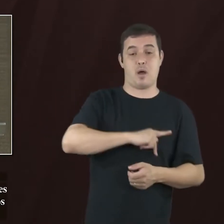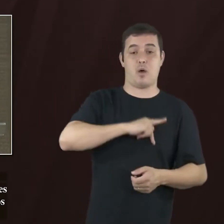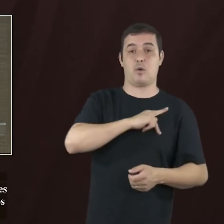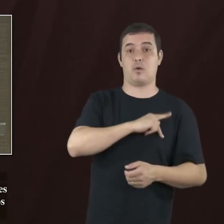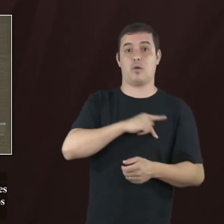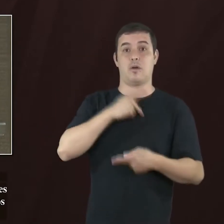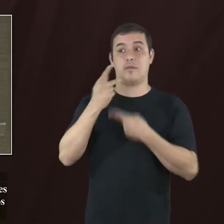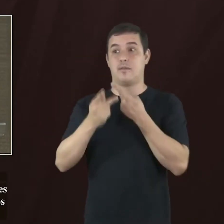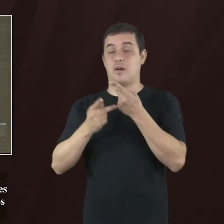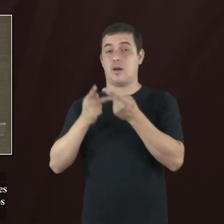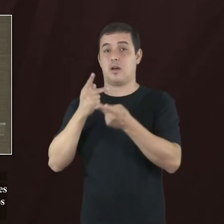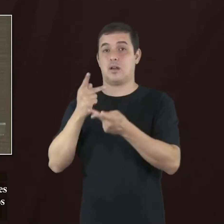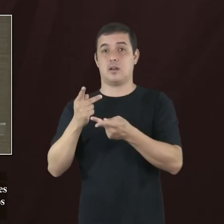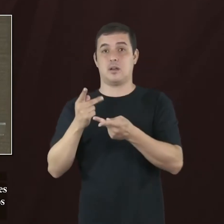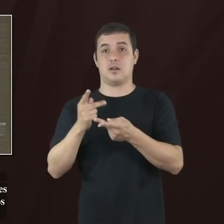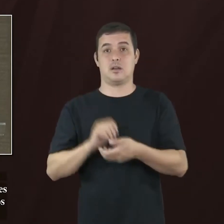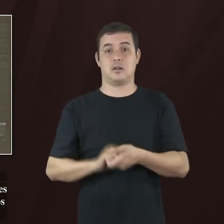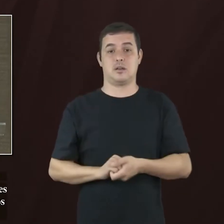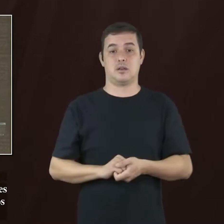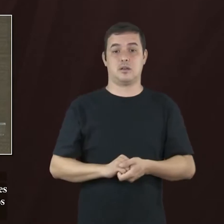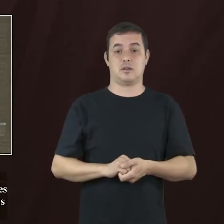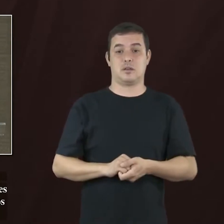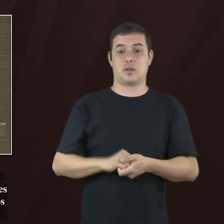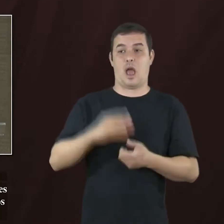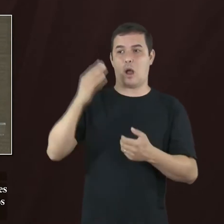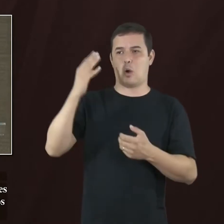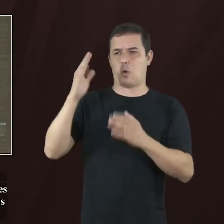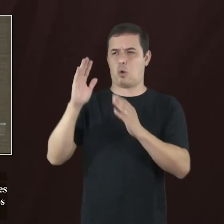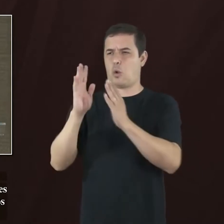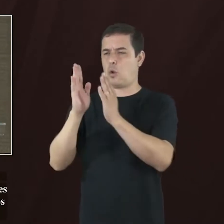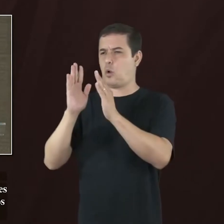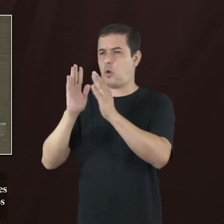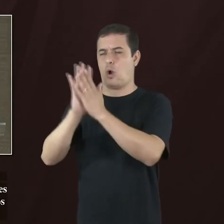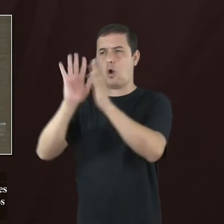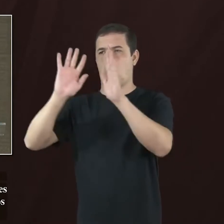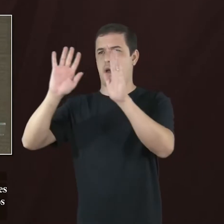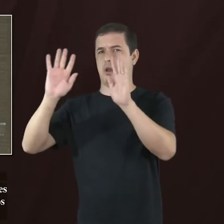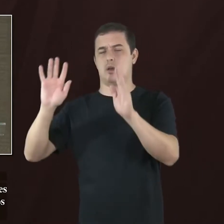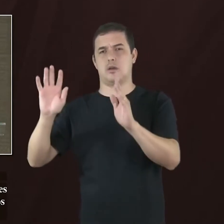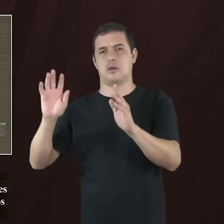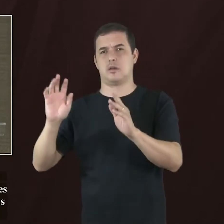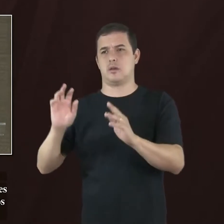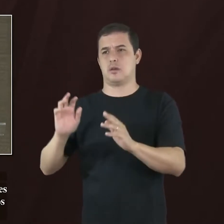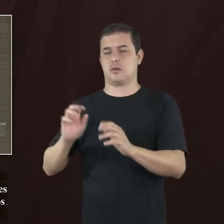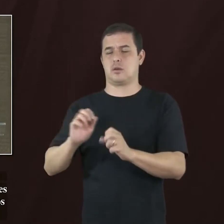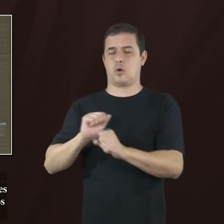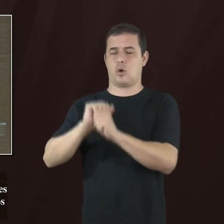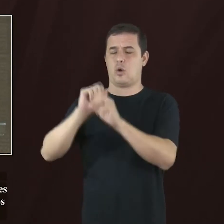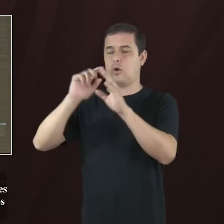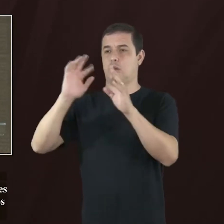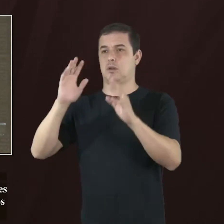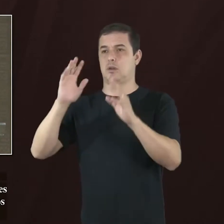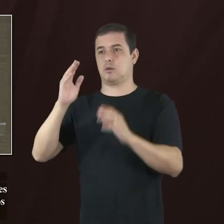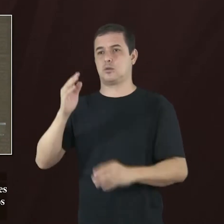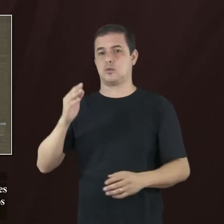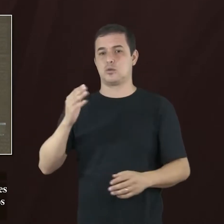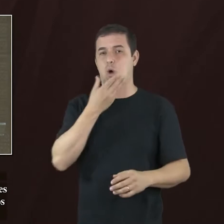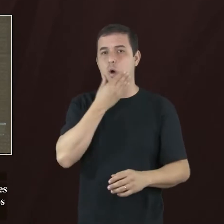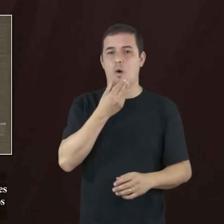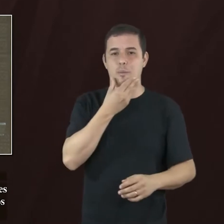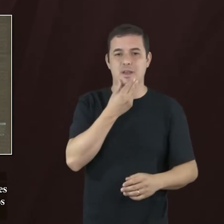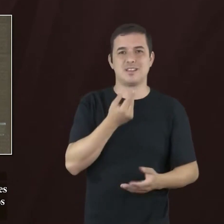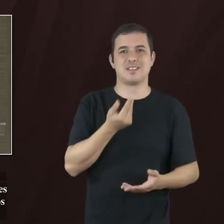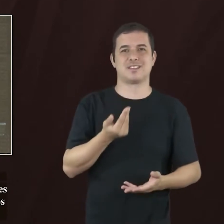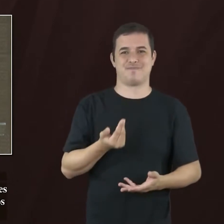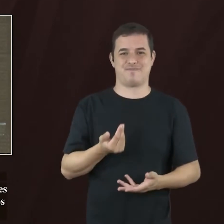cortar ocasião àqueles que a buscam com o intuito de serem considerados